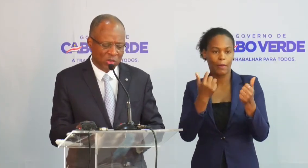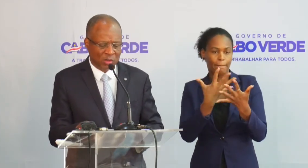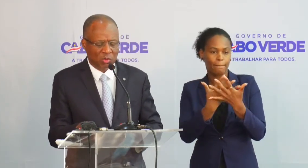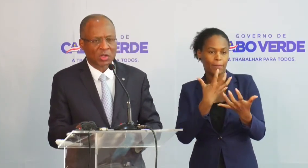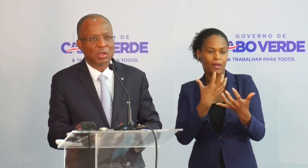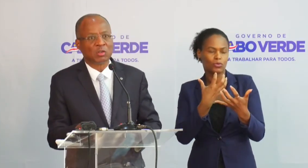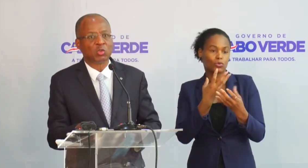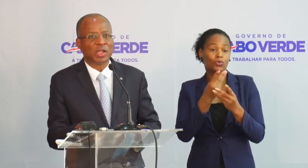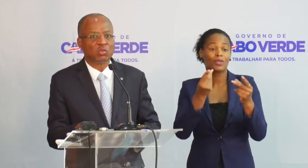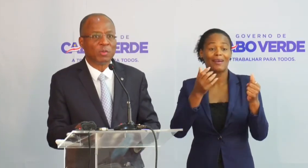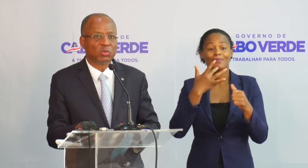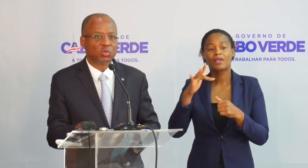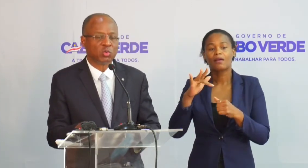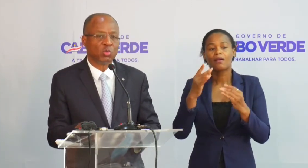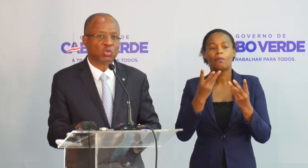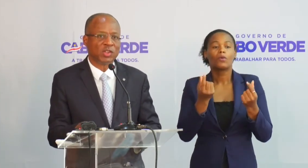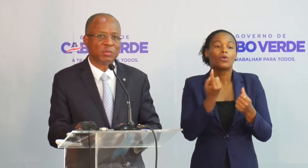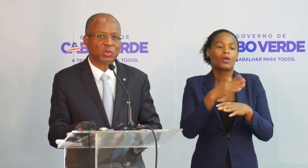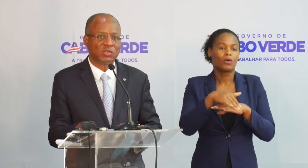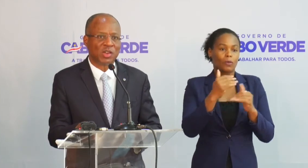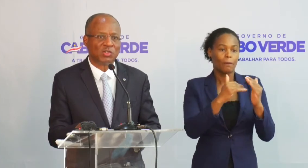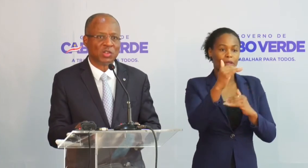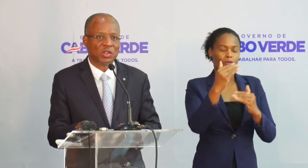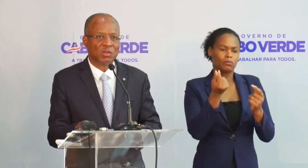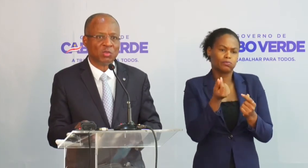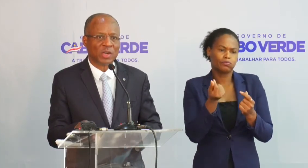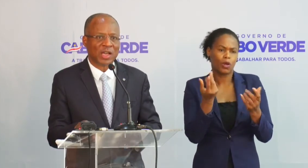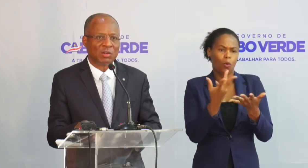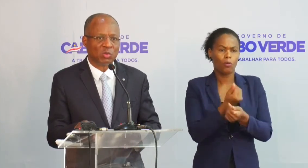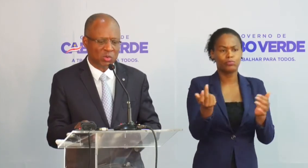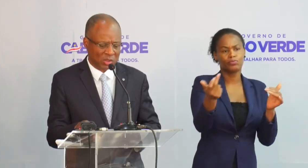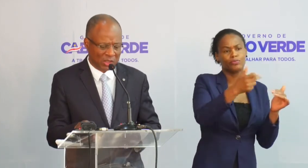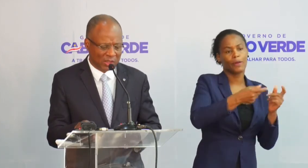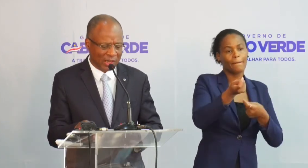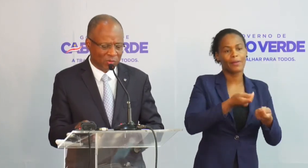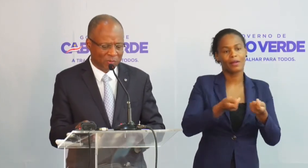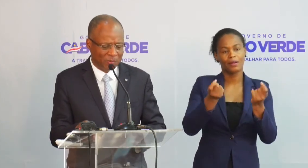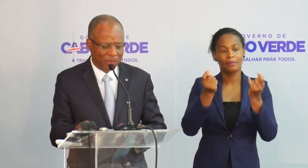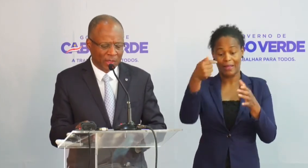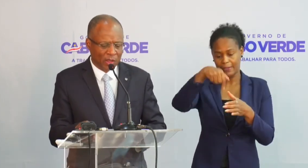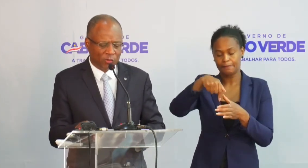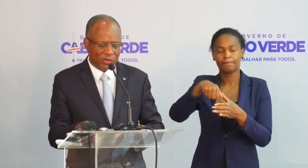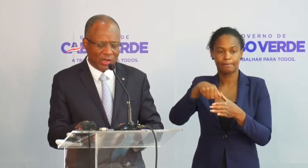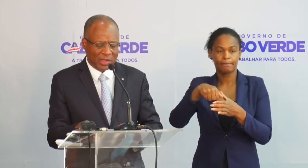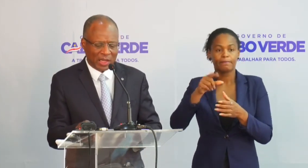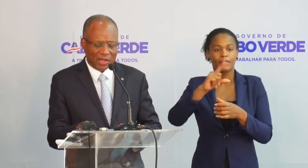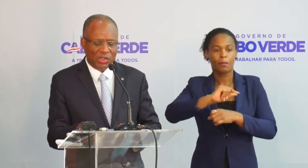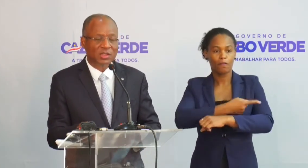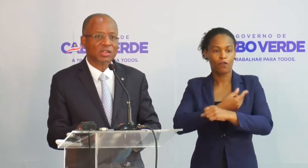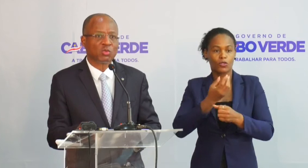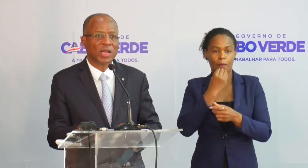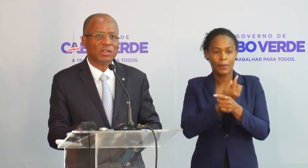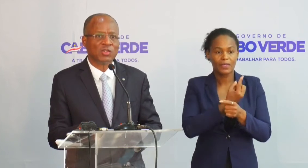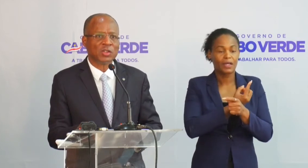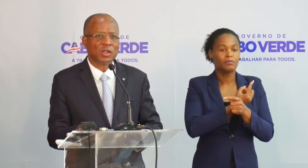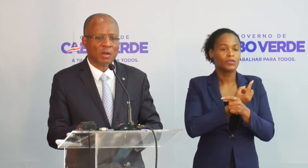externos resultantes do aumento do custo das importações no mercado interno. Reforço alimentar nas